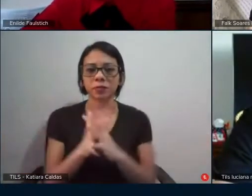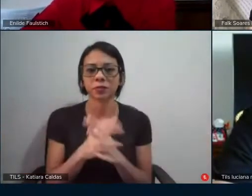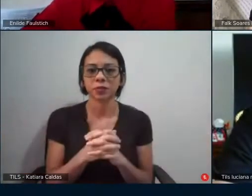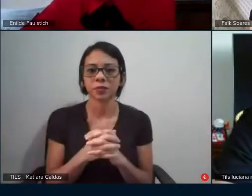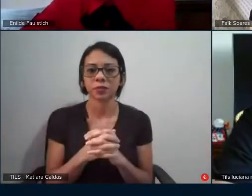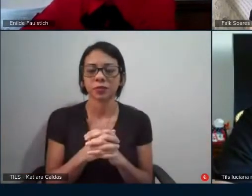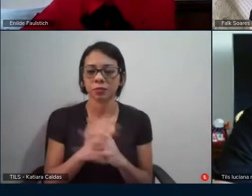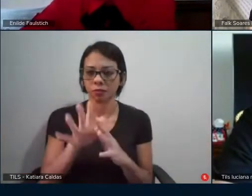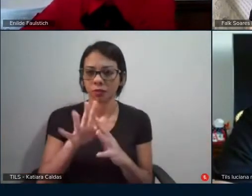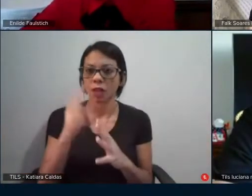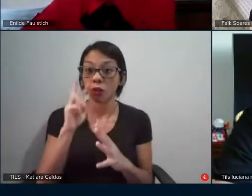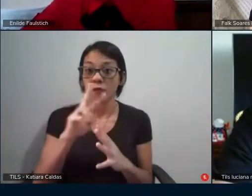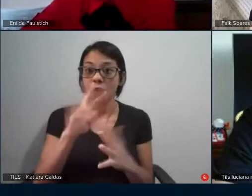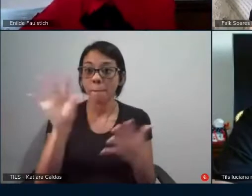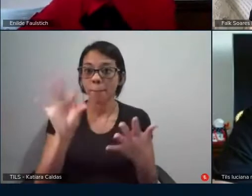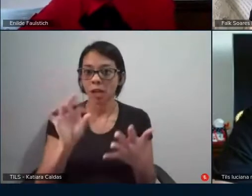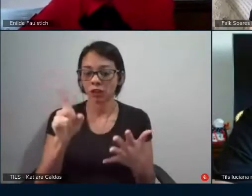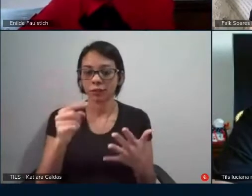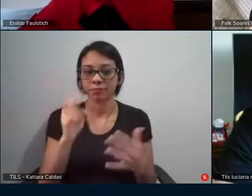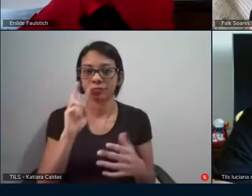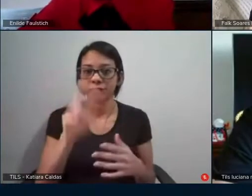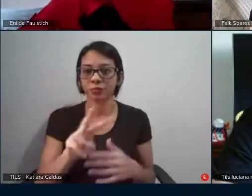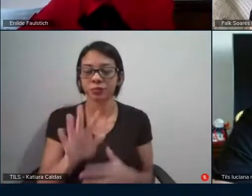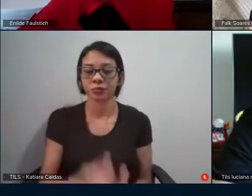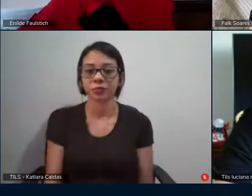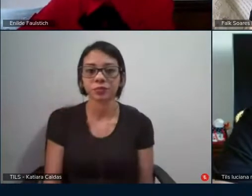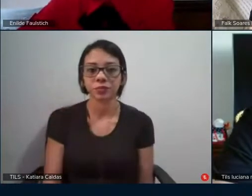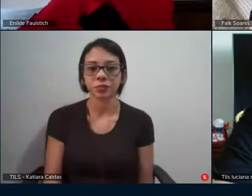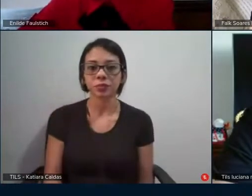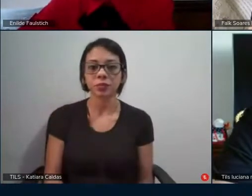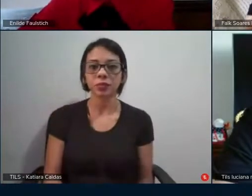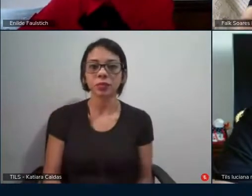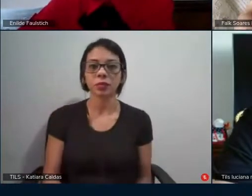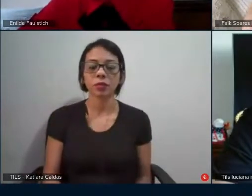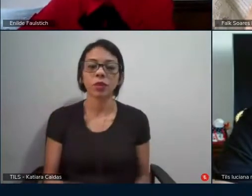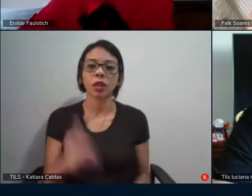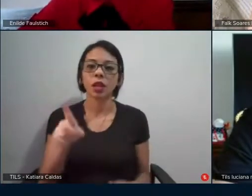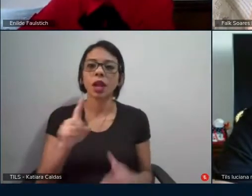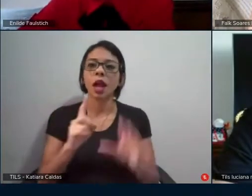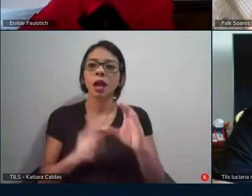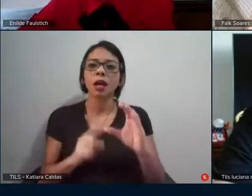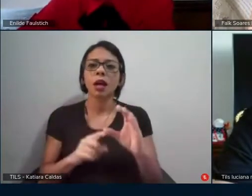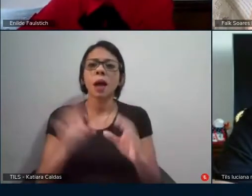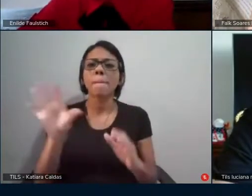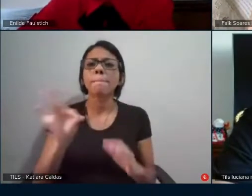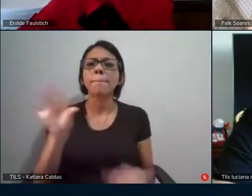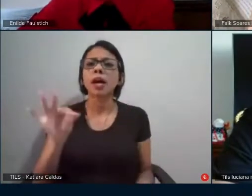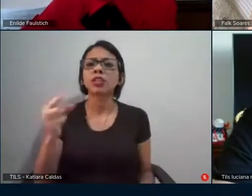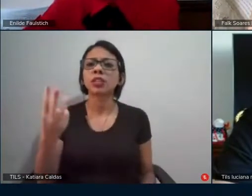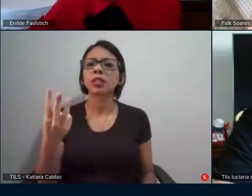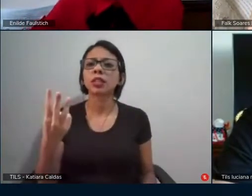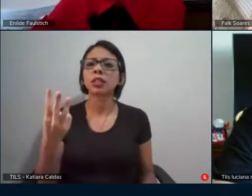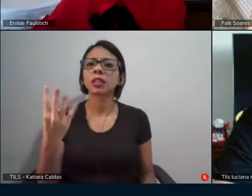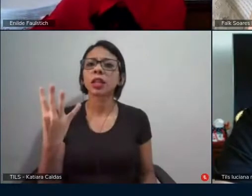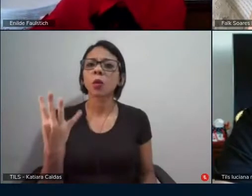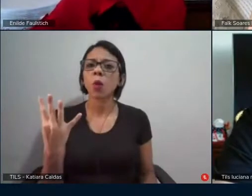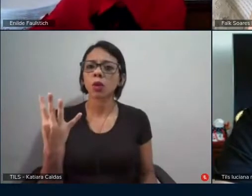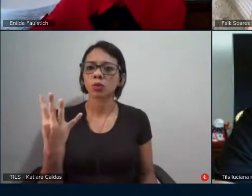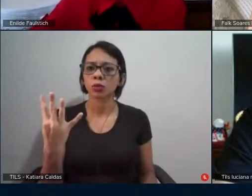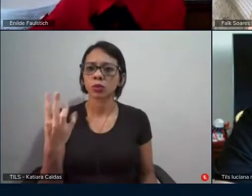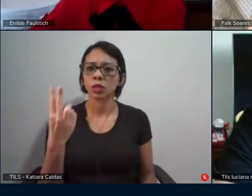Deixa eu abrir as páginas aqui. Isso. Quando você traz o capítulo na página 34,